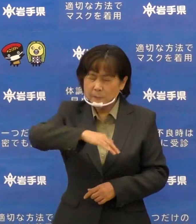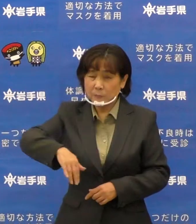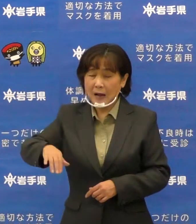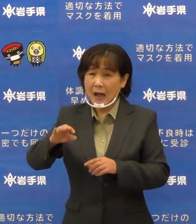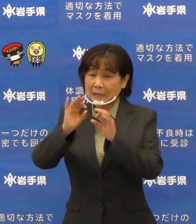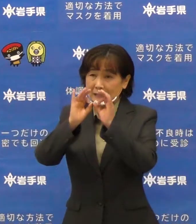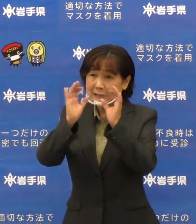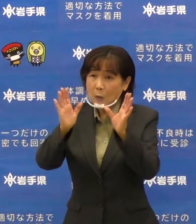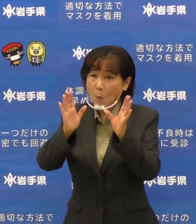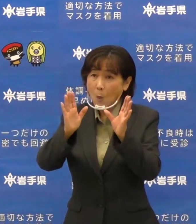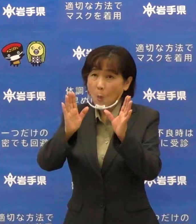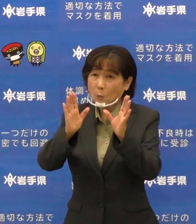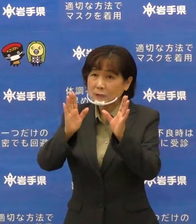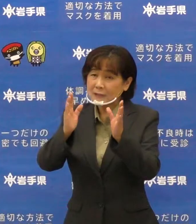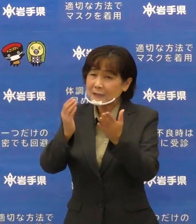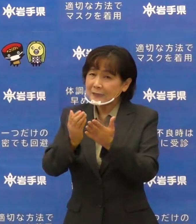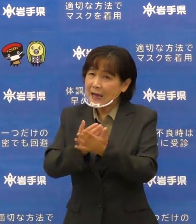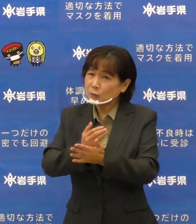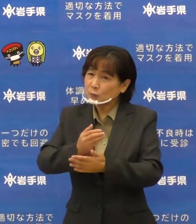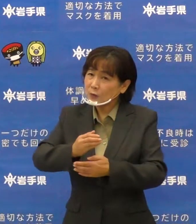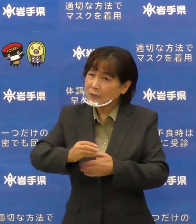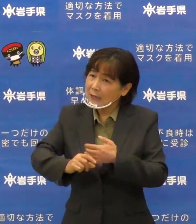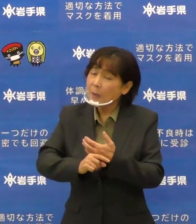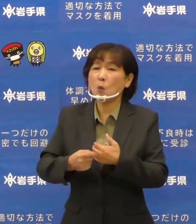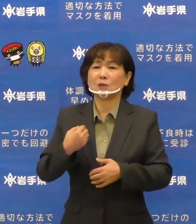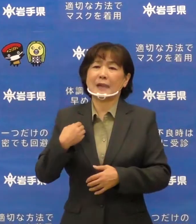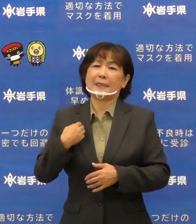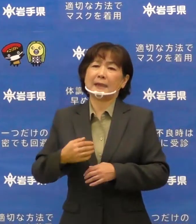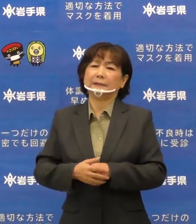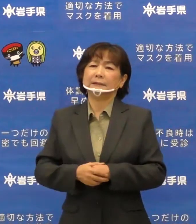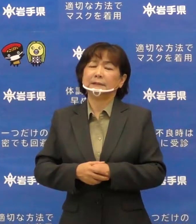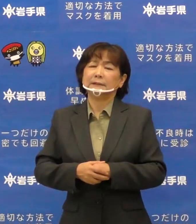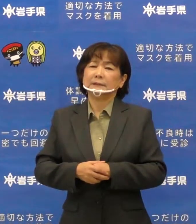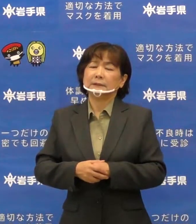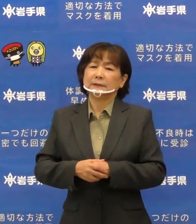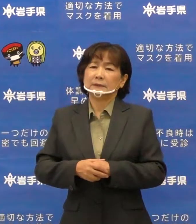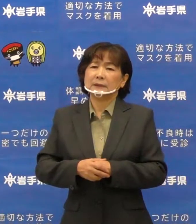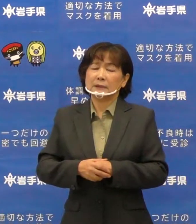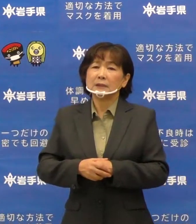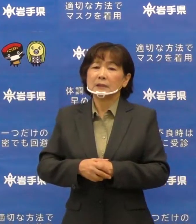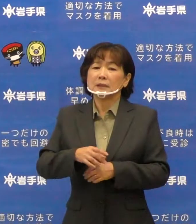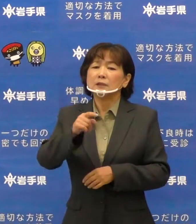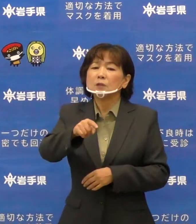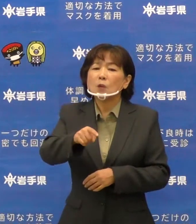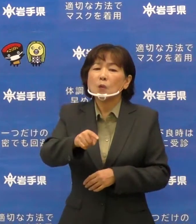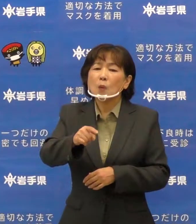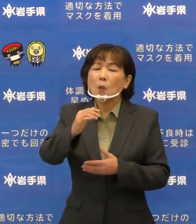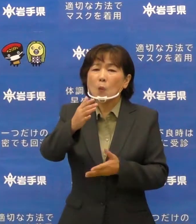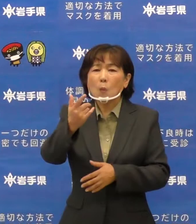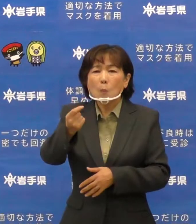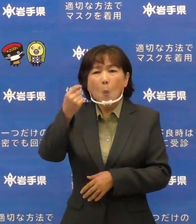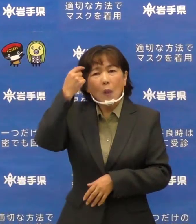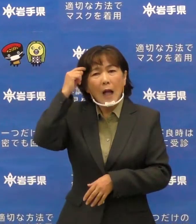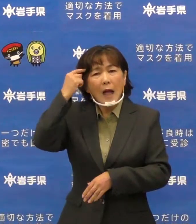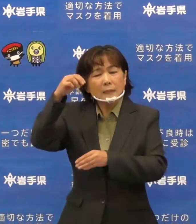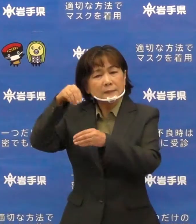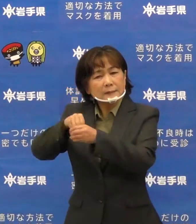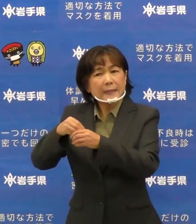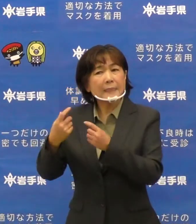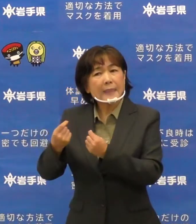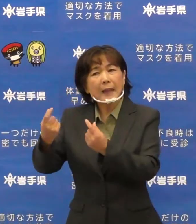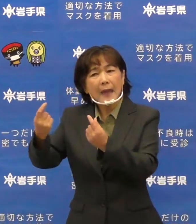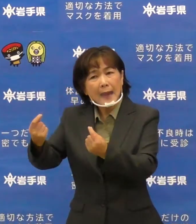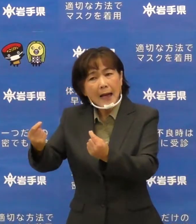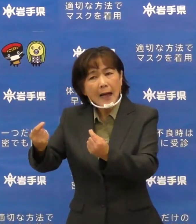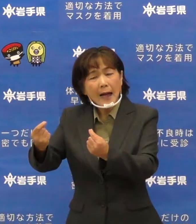の中でのこうワクチン接種の必要性っていうのをこう見極めていく必要もあるのかと思います。もちろん